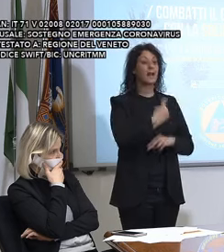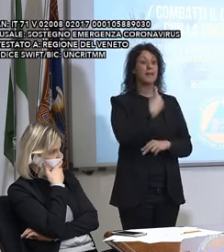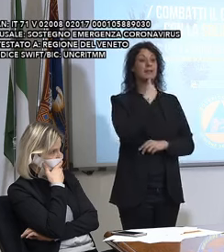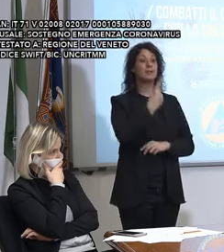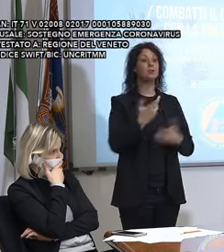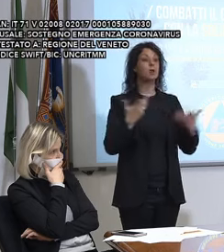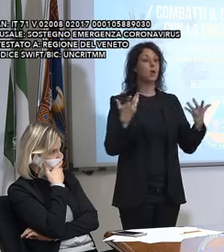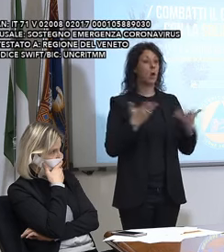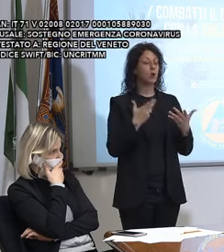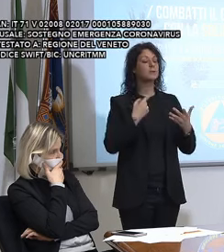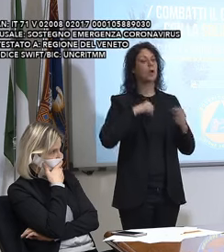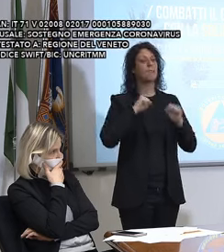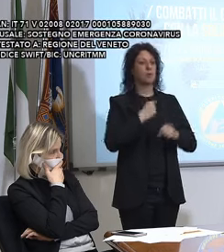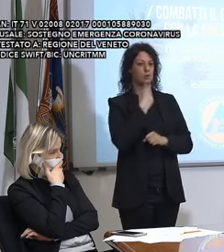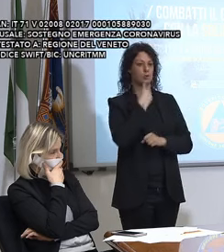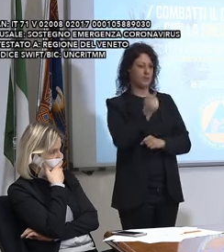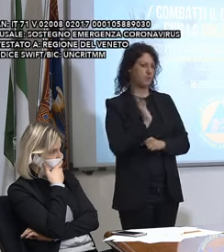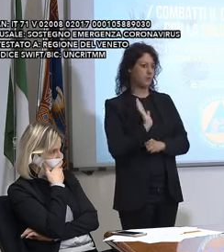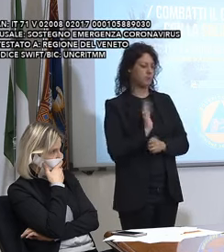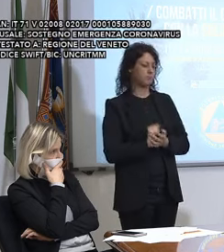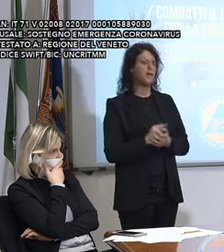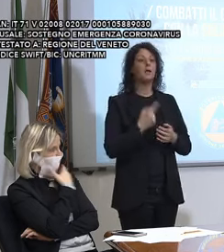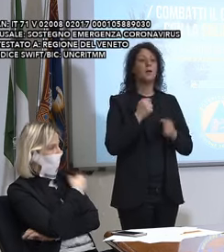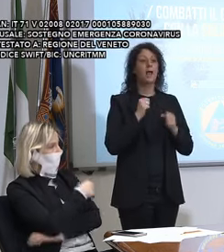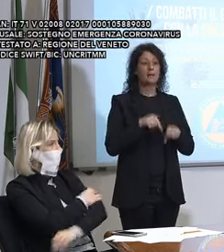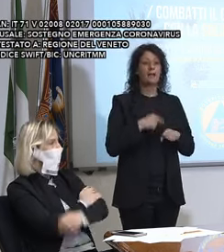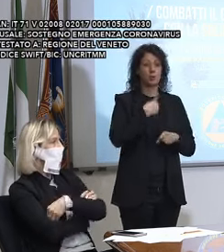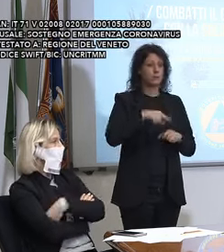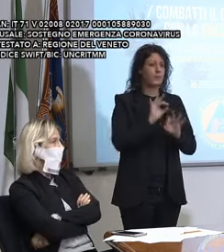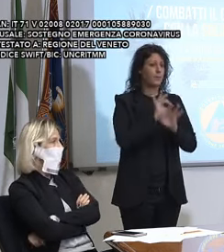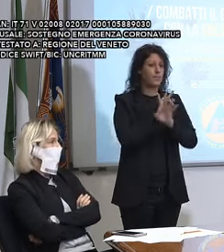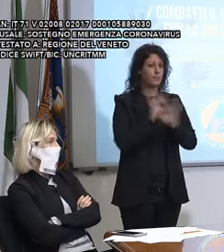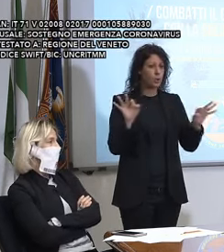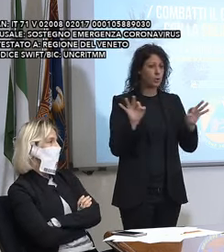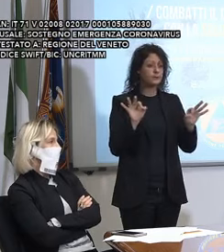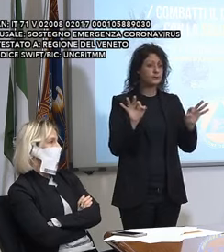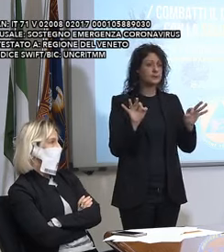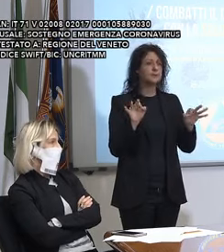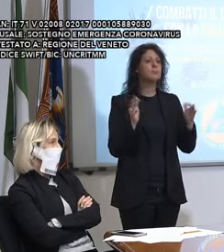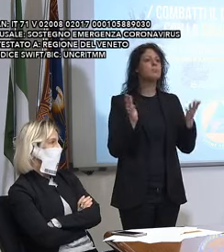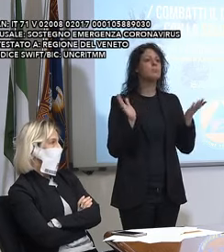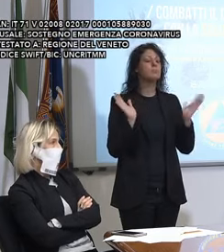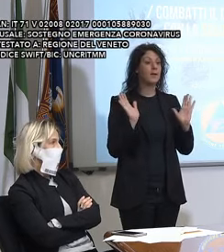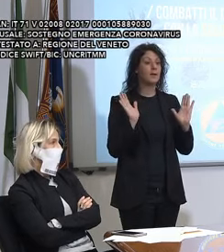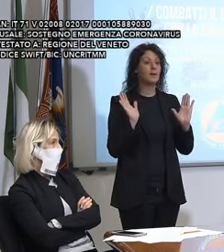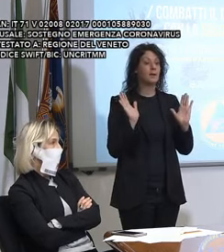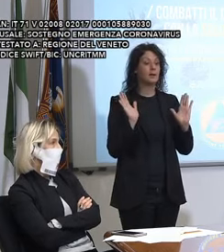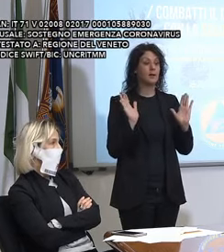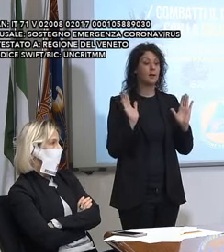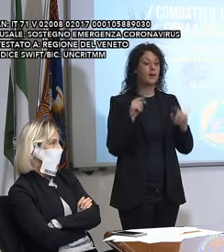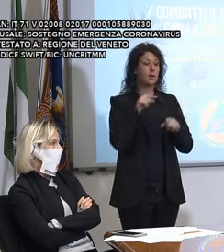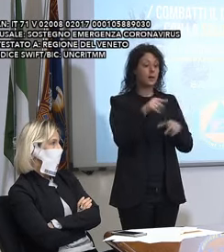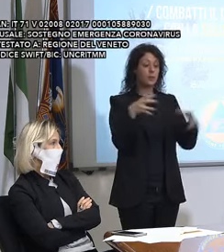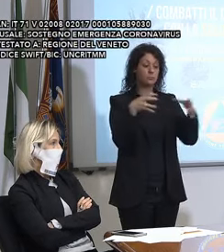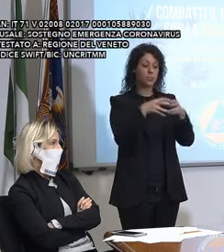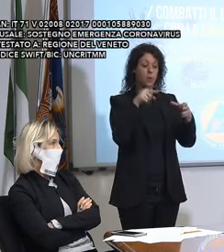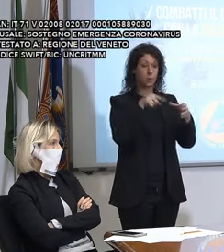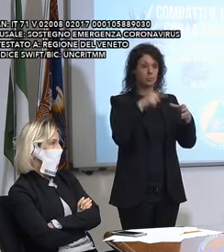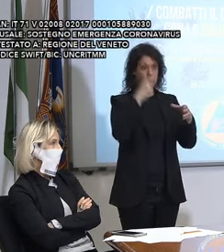posso dirvi che noi siamo pronti a tutto, però se quelli che si intendono di clinica, di